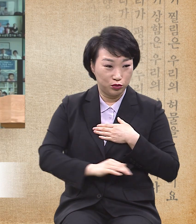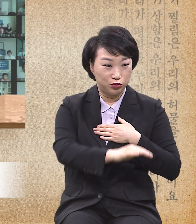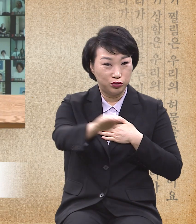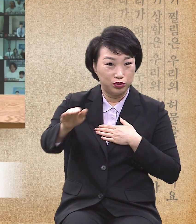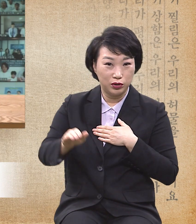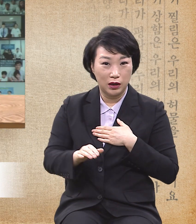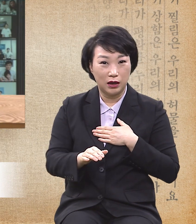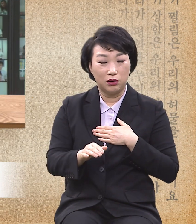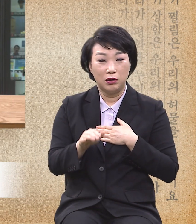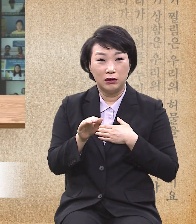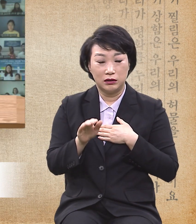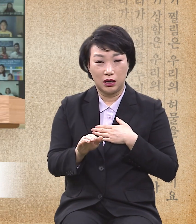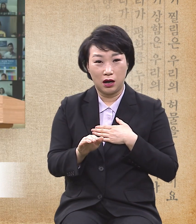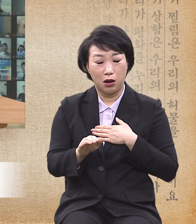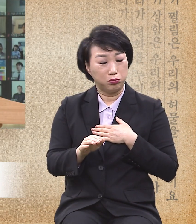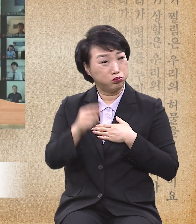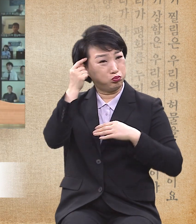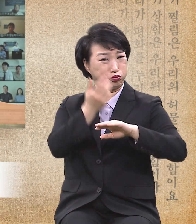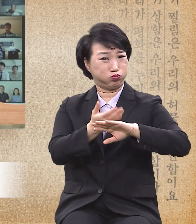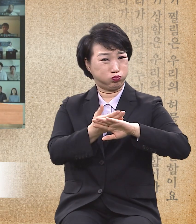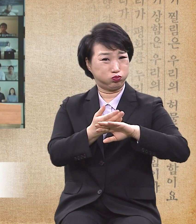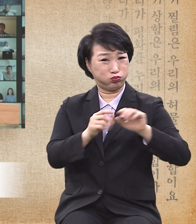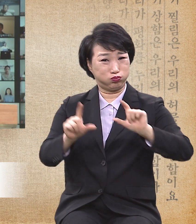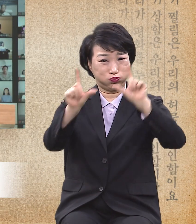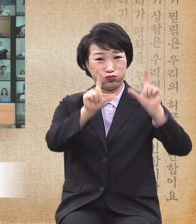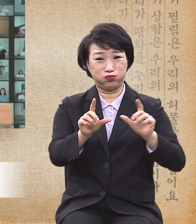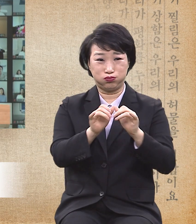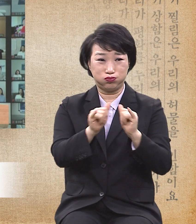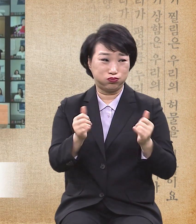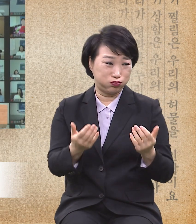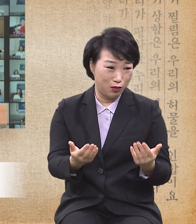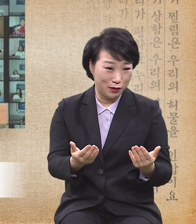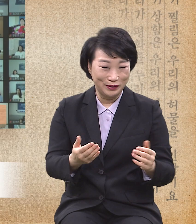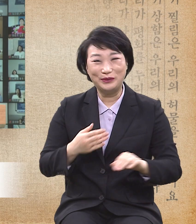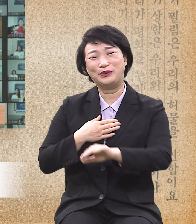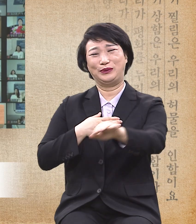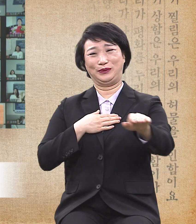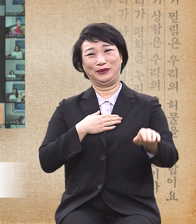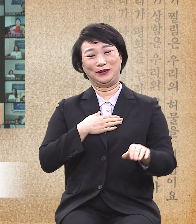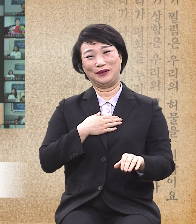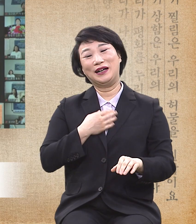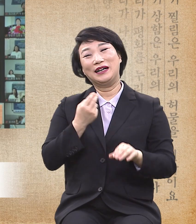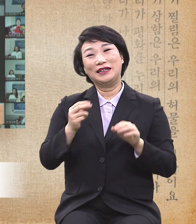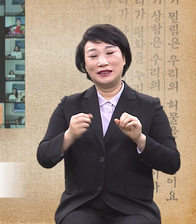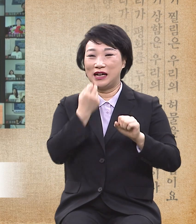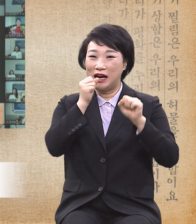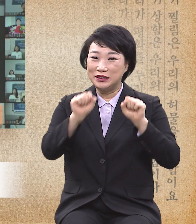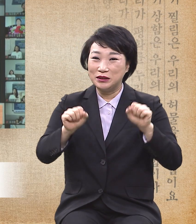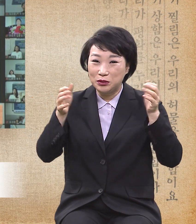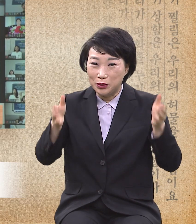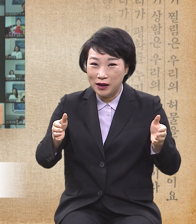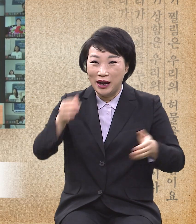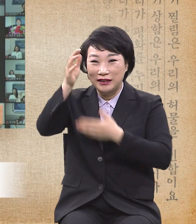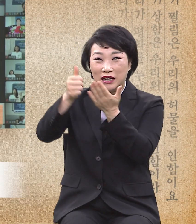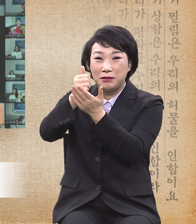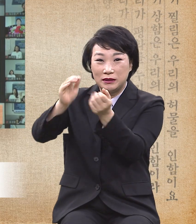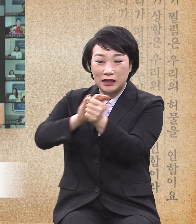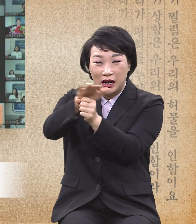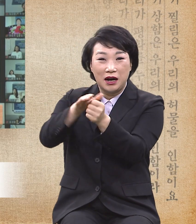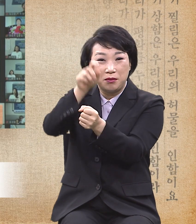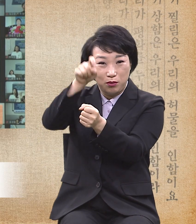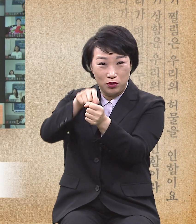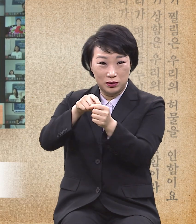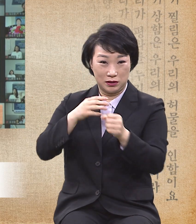우리와 전혀 반대로 사는 사람. 우리는 이 땅에서 하나님을 사랑하기